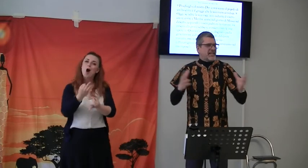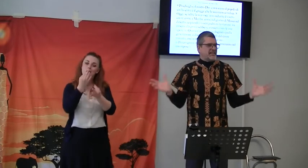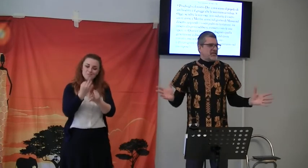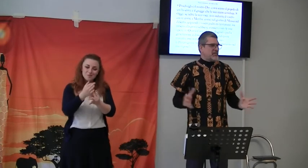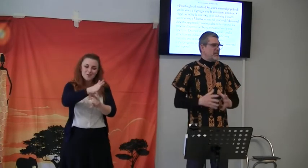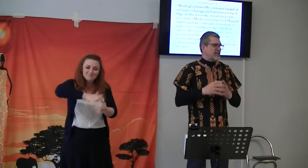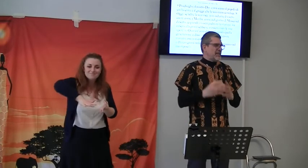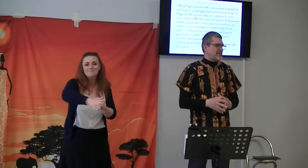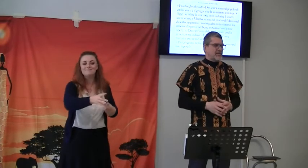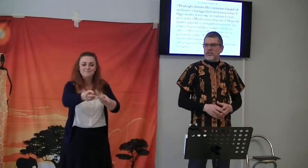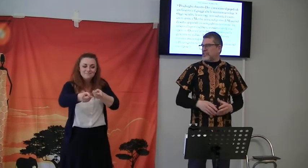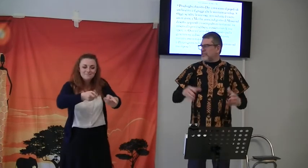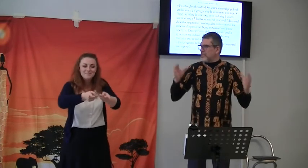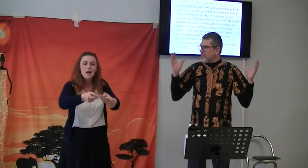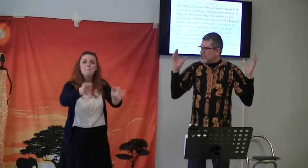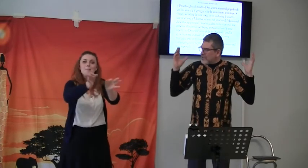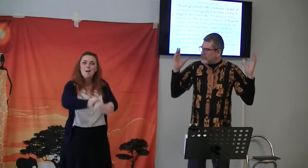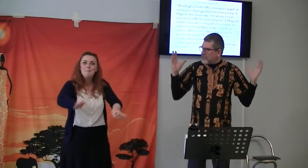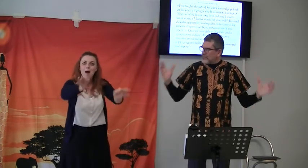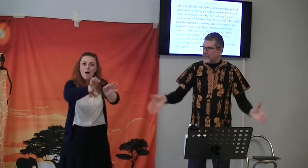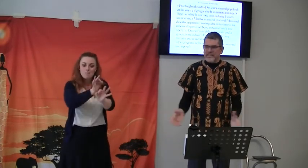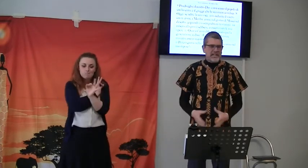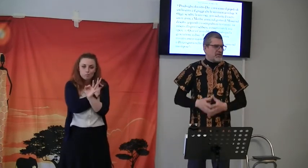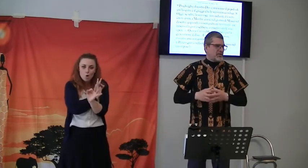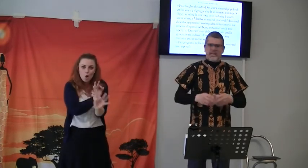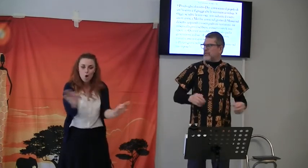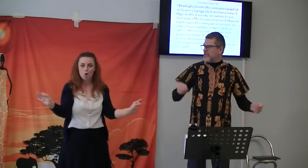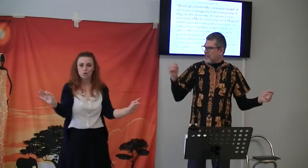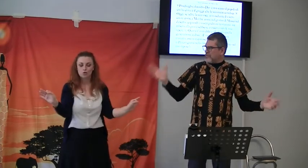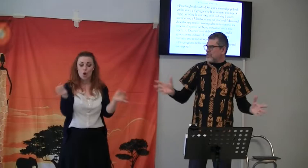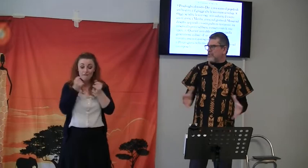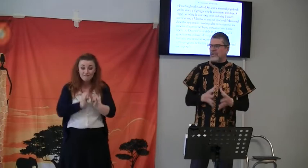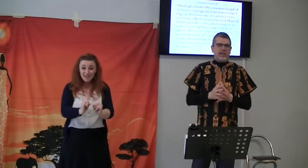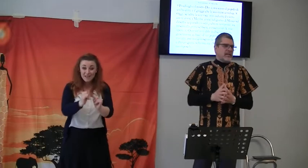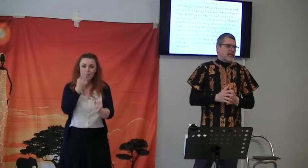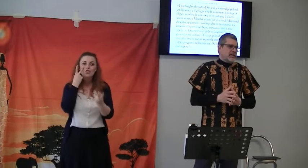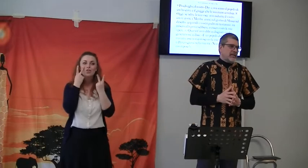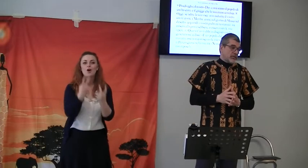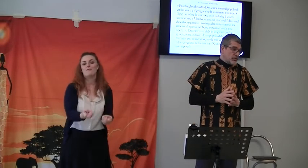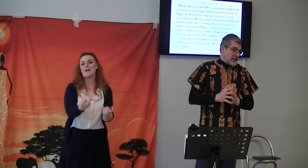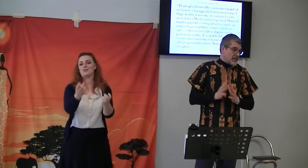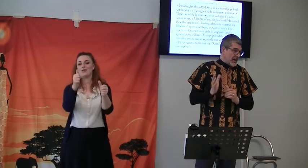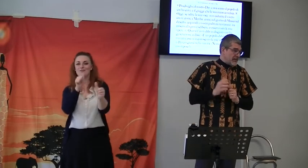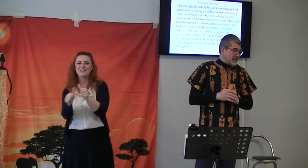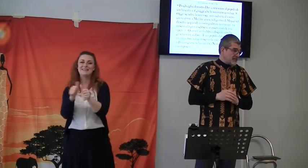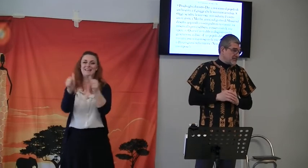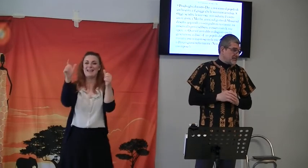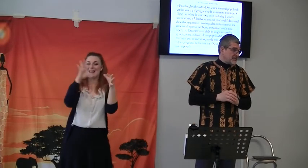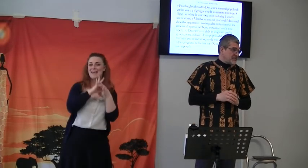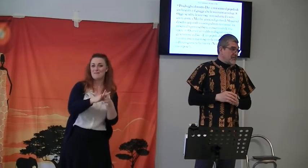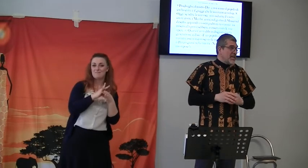ha protetti, ci ha benedetti, i nostri figli hanno trovato fratelli e sorelle, amici. Stavo duro a lasciarli?